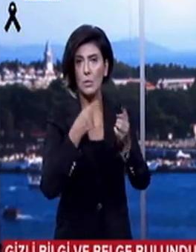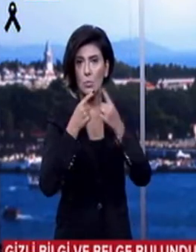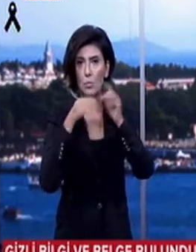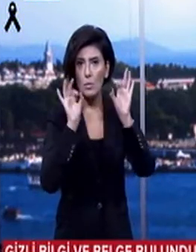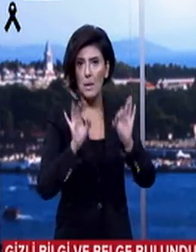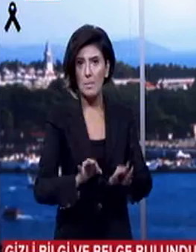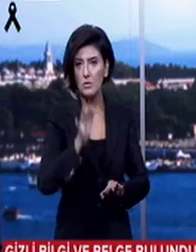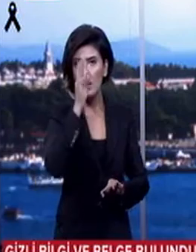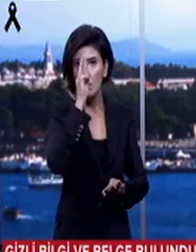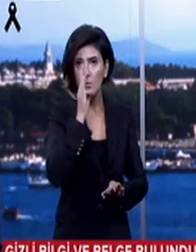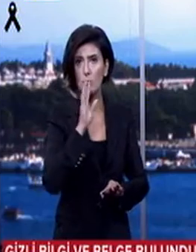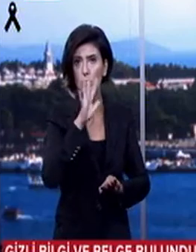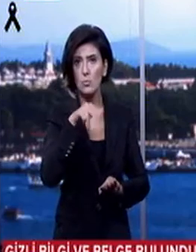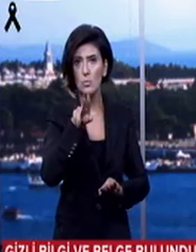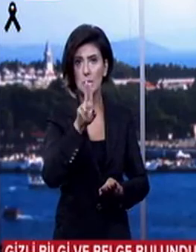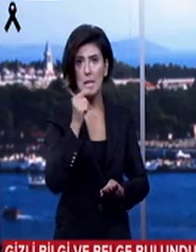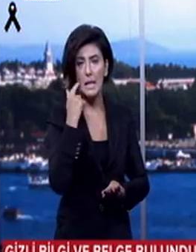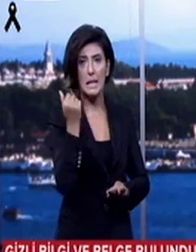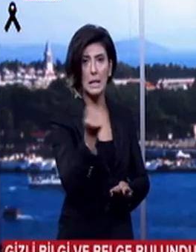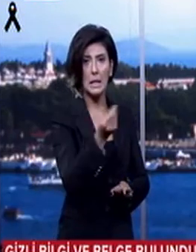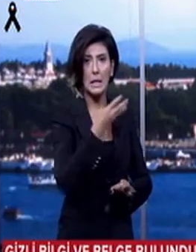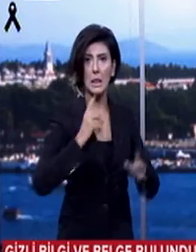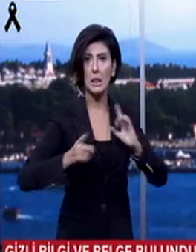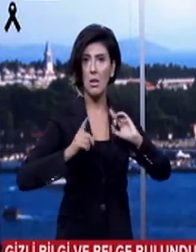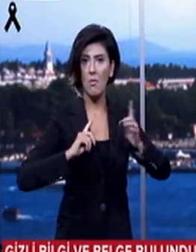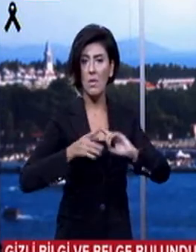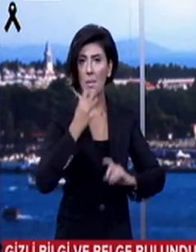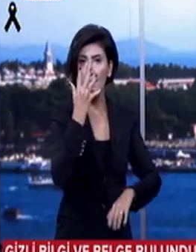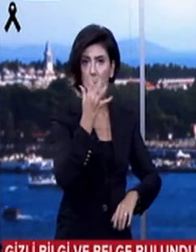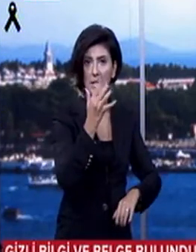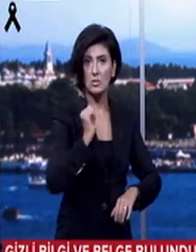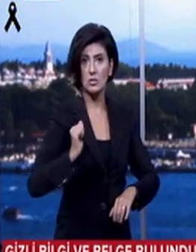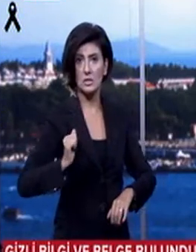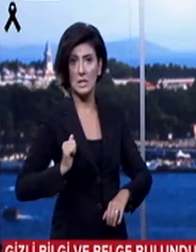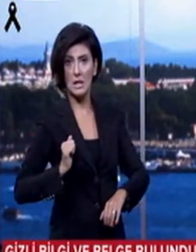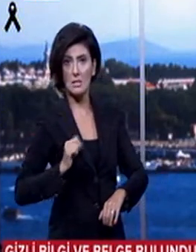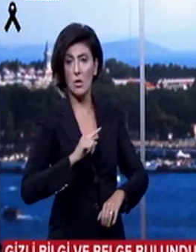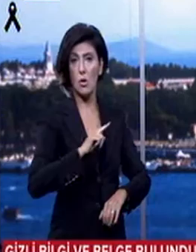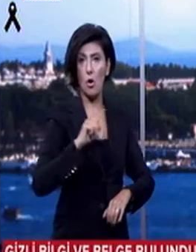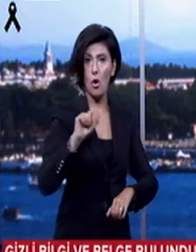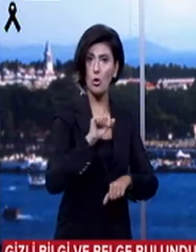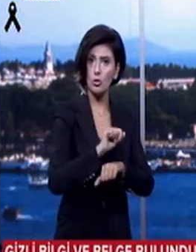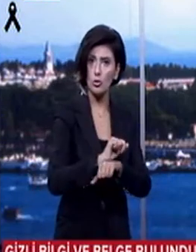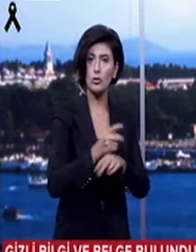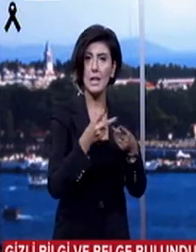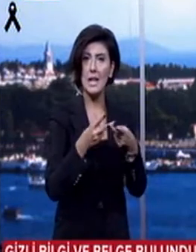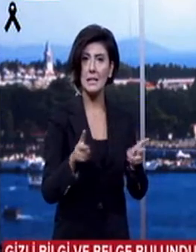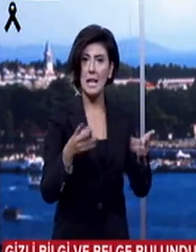tarihinde görülmeye başlanan 357 sanıklı davada 5'i asker, 10 tutuklunun da